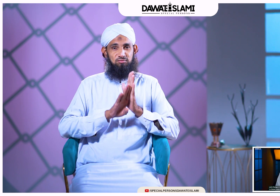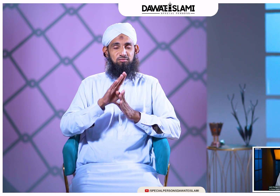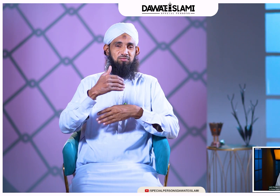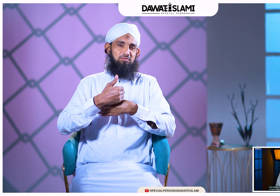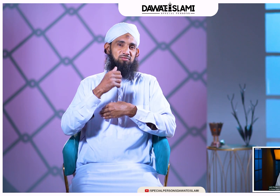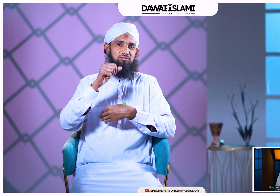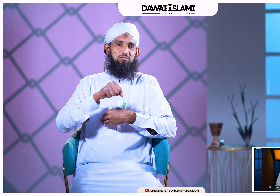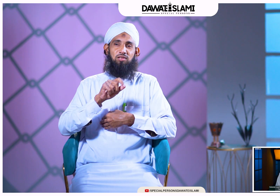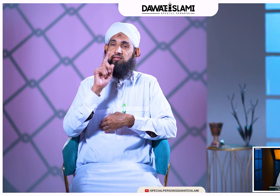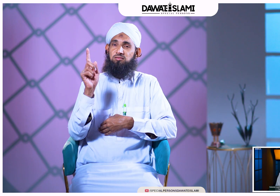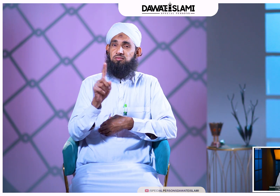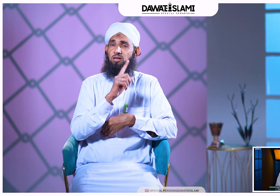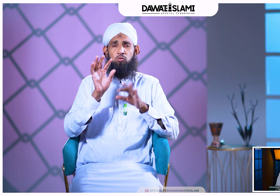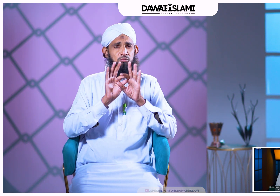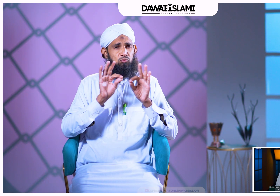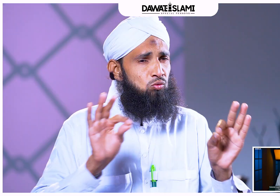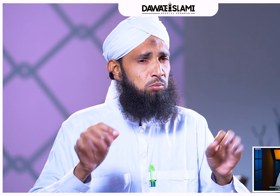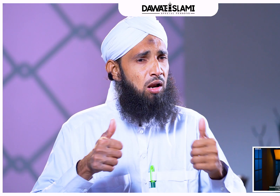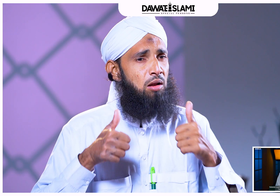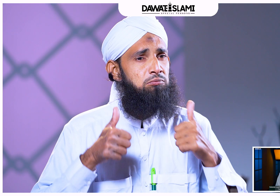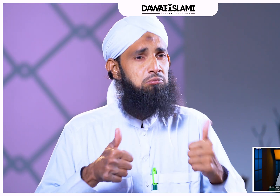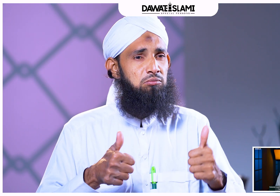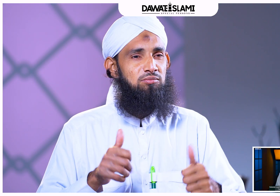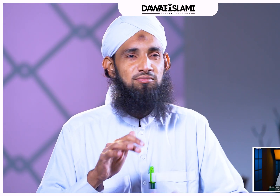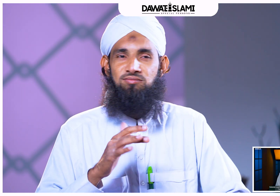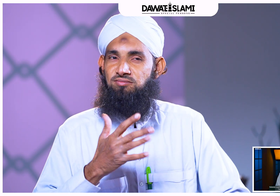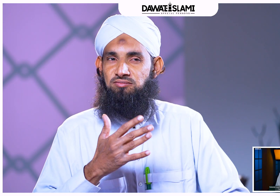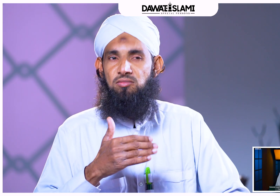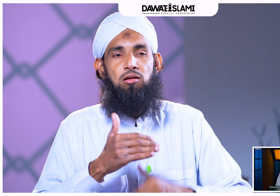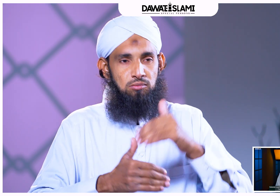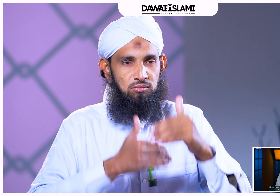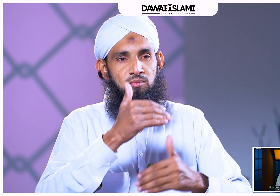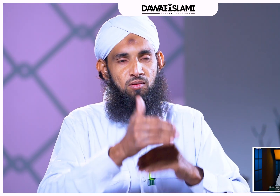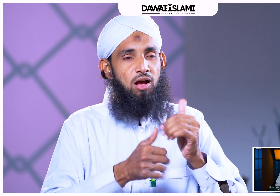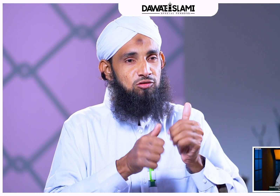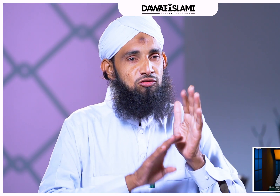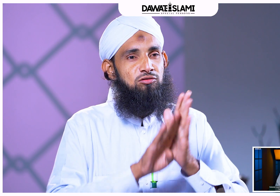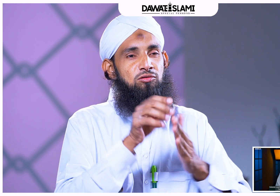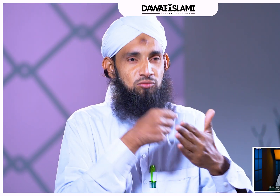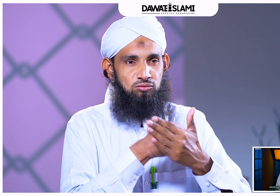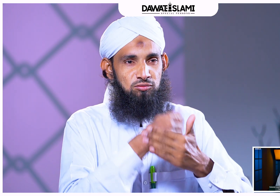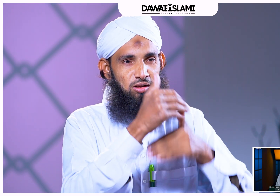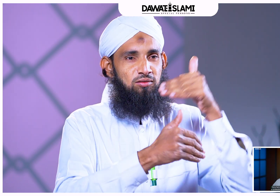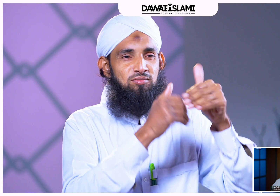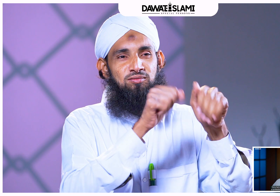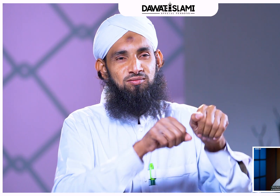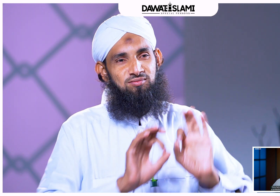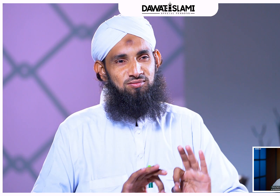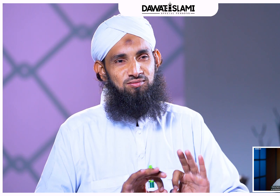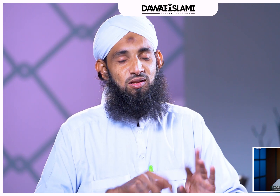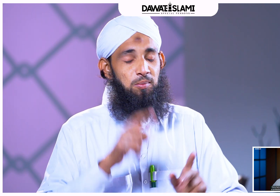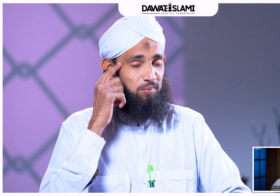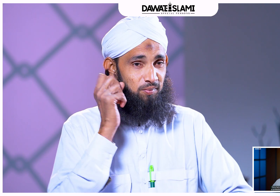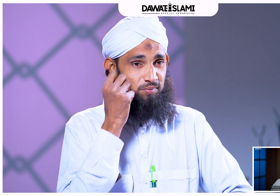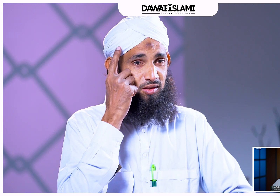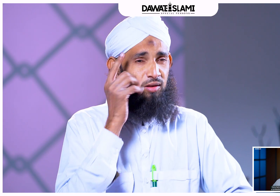بہت کچھ ہے۔ ہر کوئی مکمل پرفیکٹ نہیں، بلکہ مزید بہتری کی گنجائش ہوتی ہے۔ There is always room for improvement۔ سب سے پہلے یہ ذہن